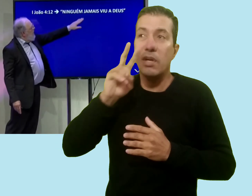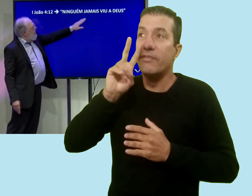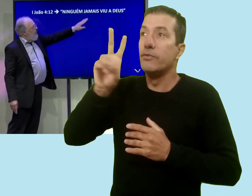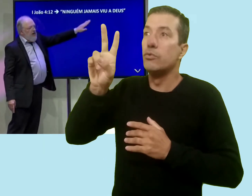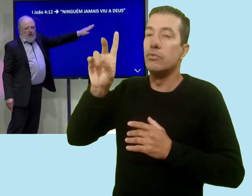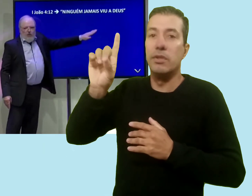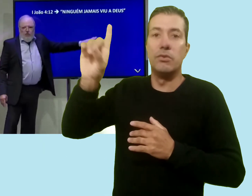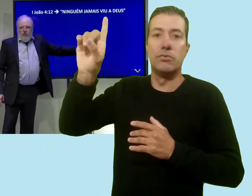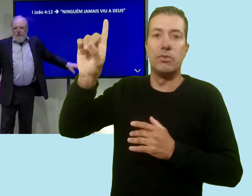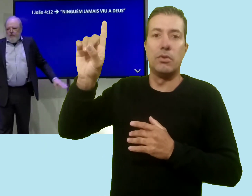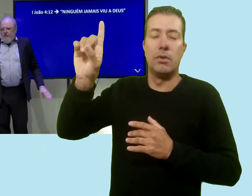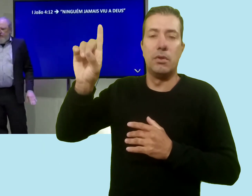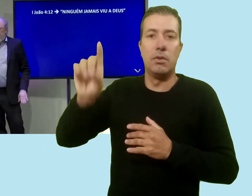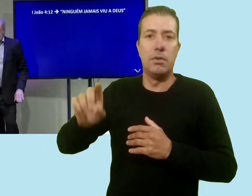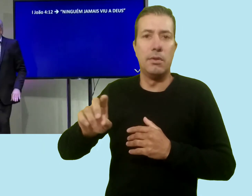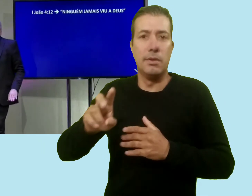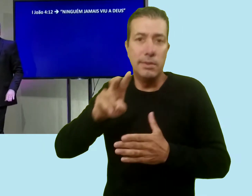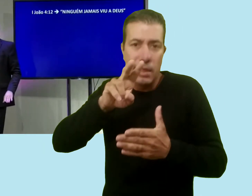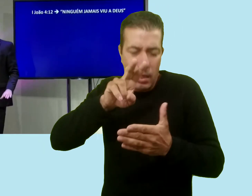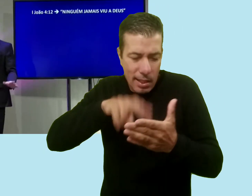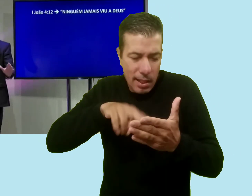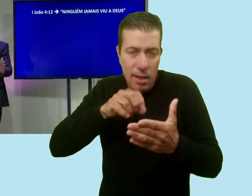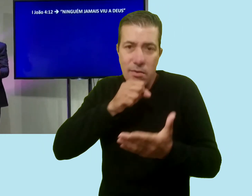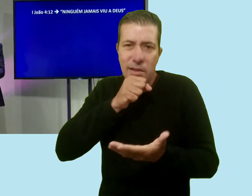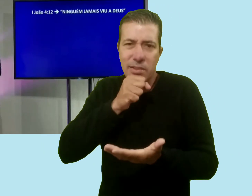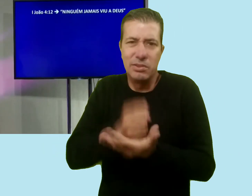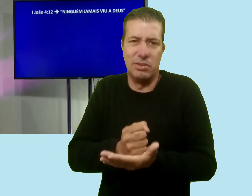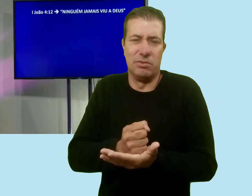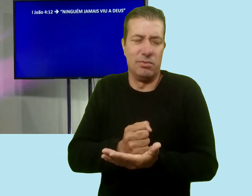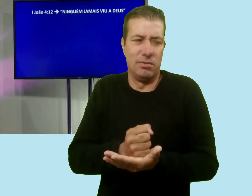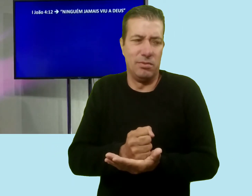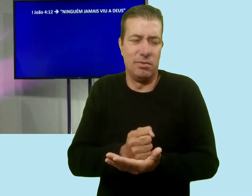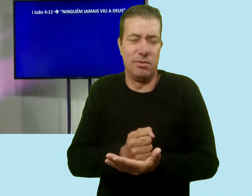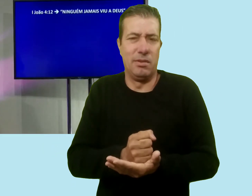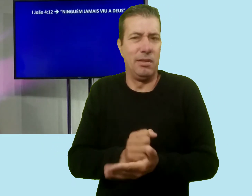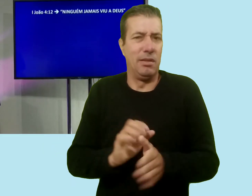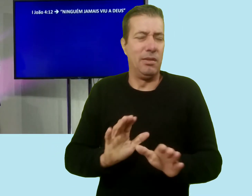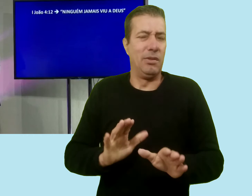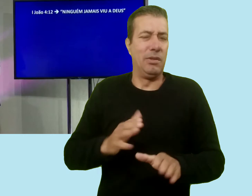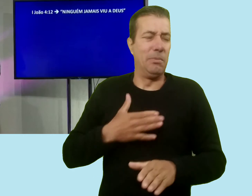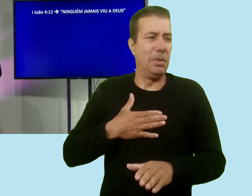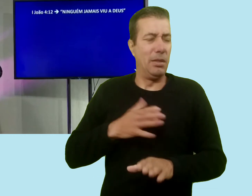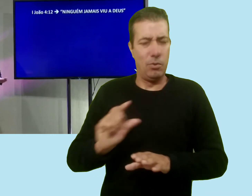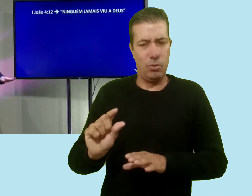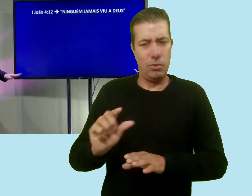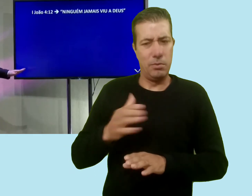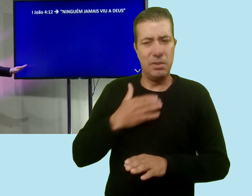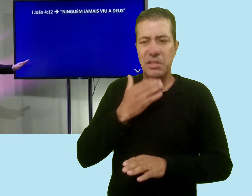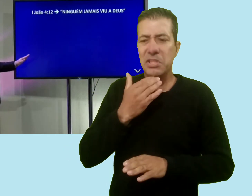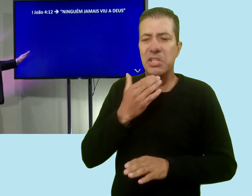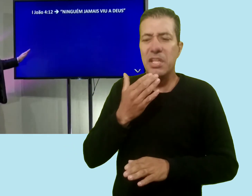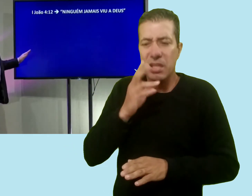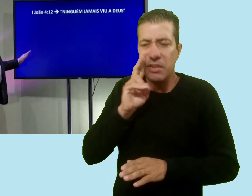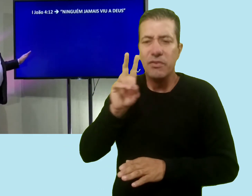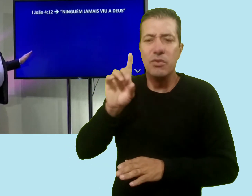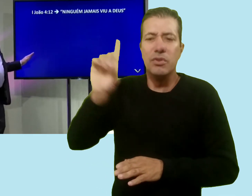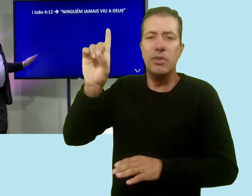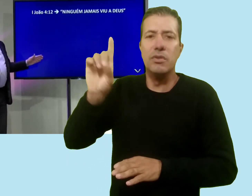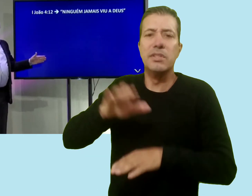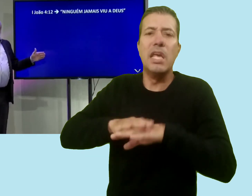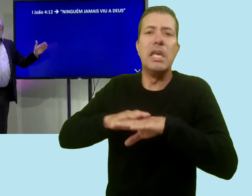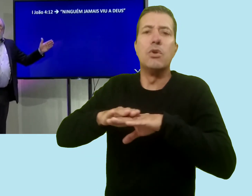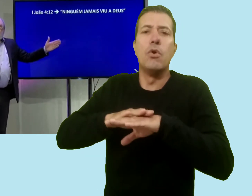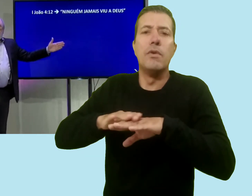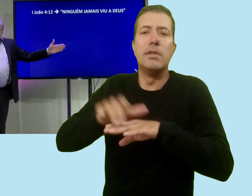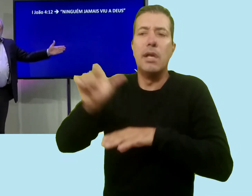Ninguém jamais viu a Deus. Aí quem leu o Antigo Testamento fala assim, para um pouco, se ninguém jamais viu a Deus,